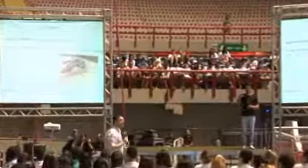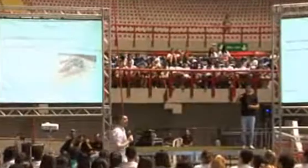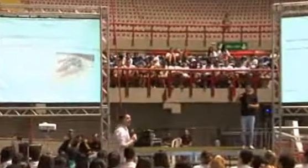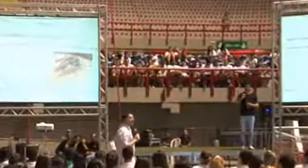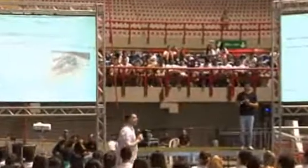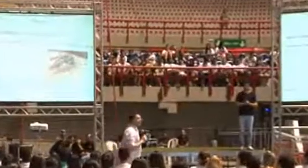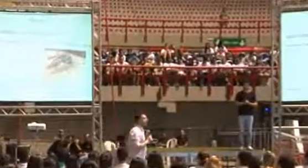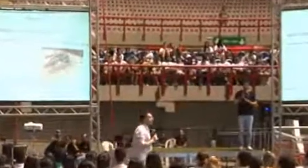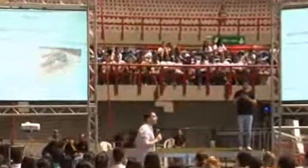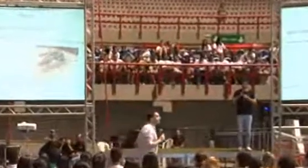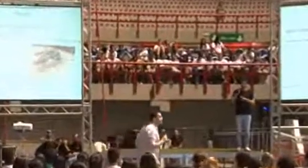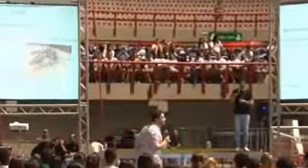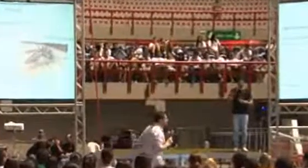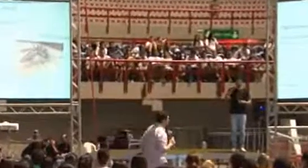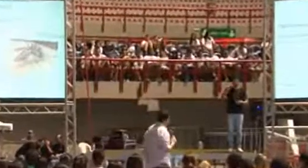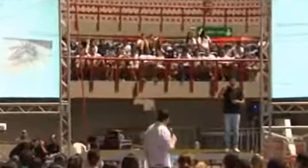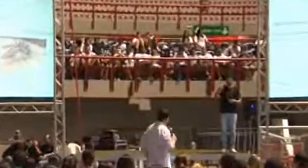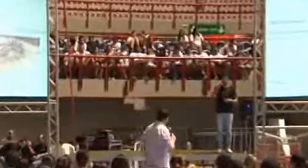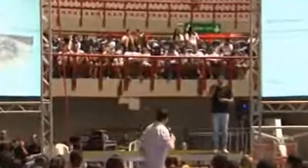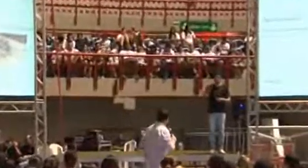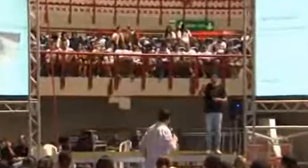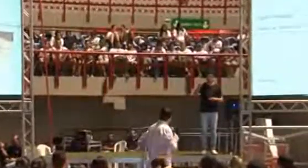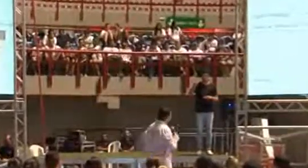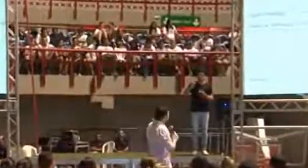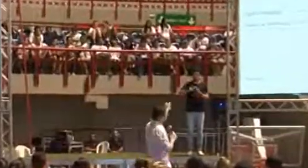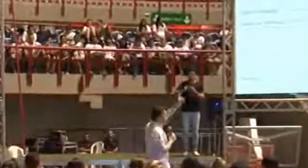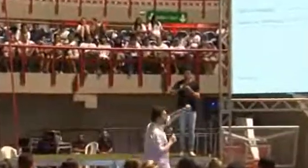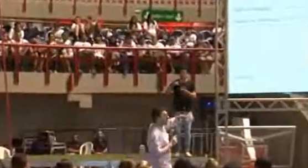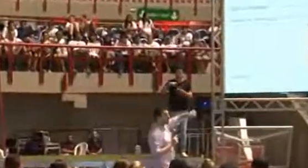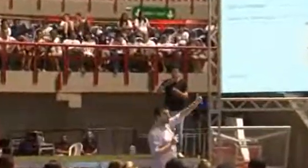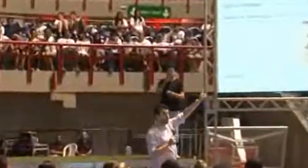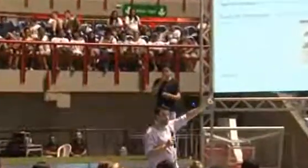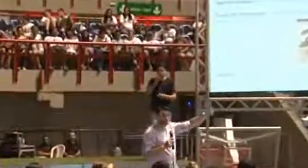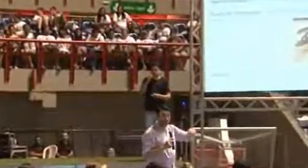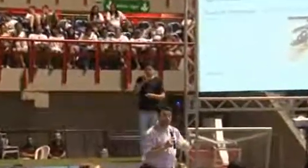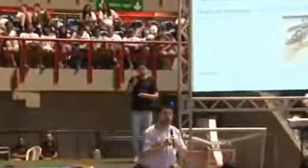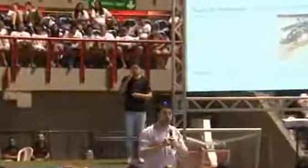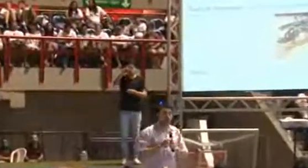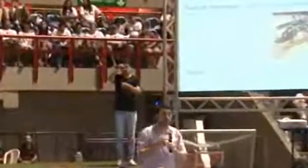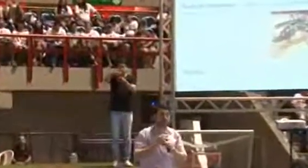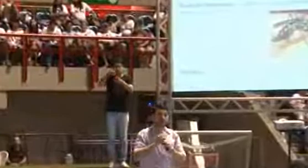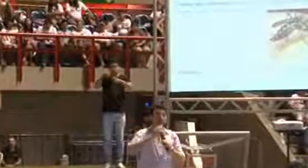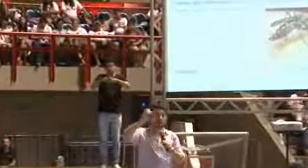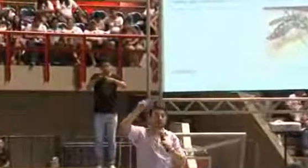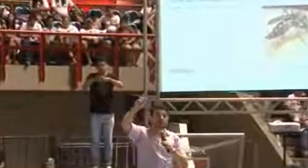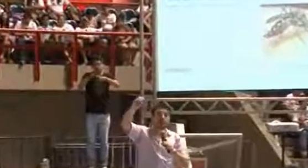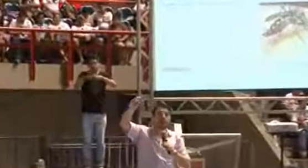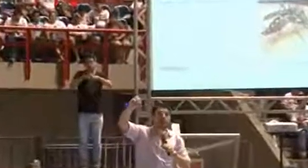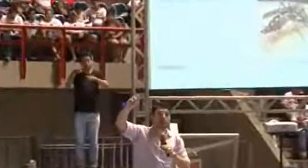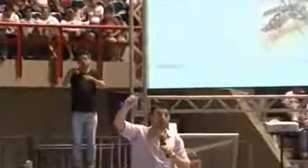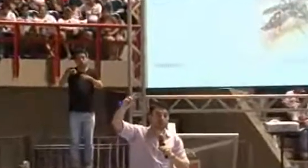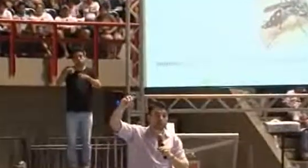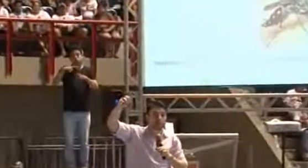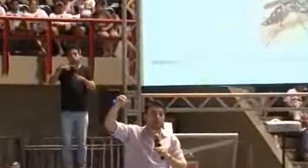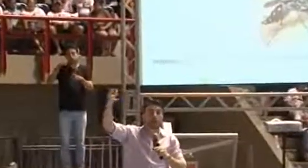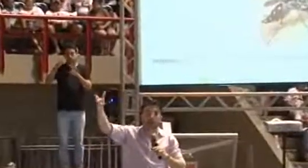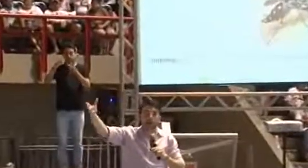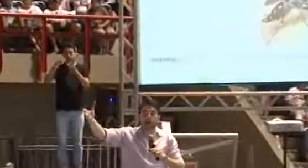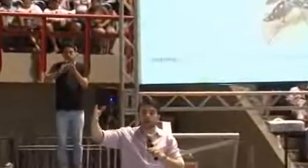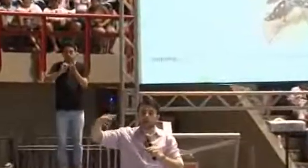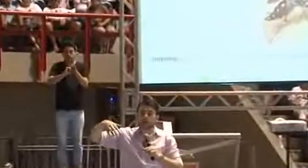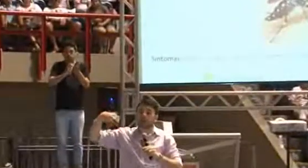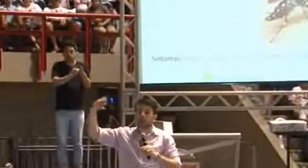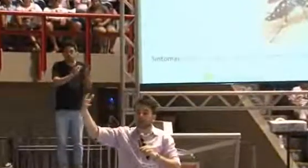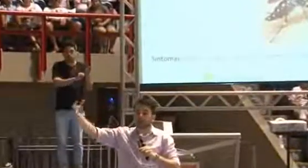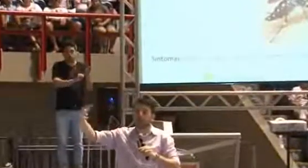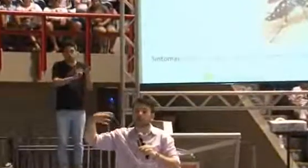quê? Porque o AS, ele é inclusive utilizado pelos médicos para dissolver coágulo. E o